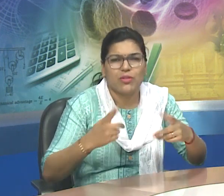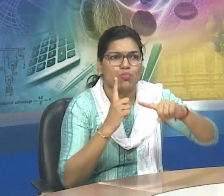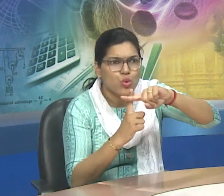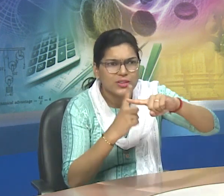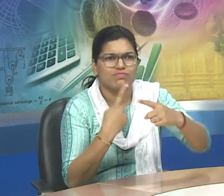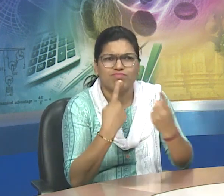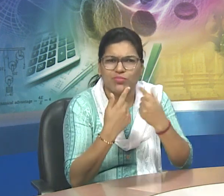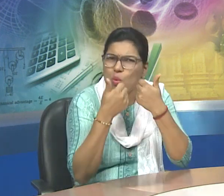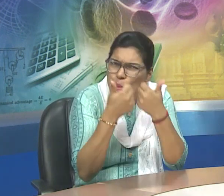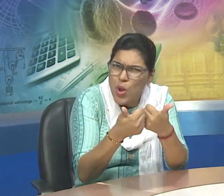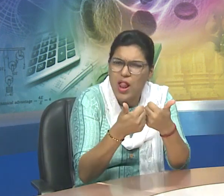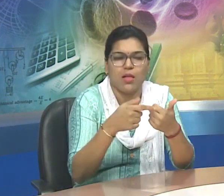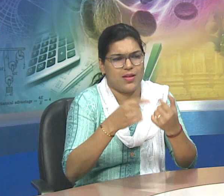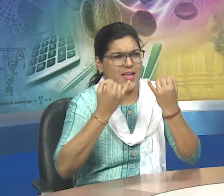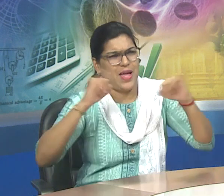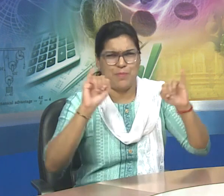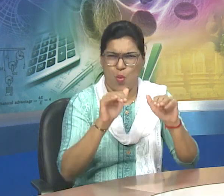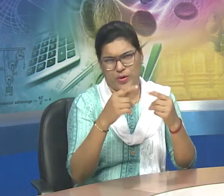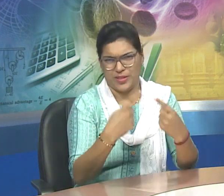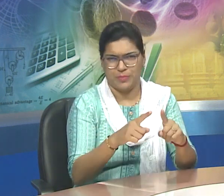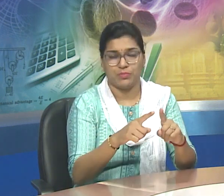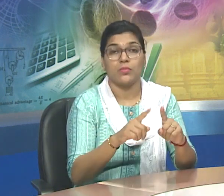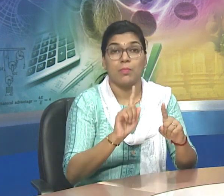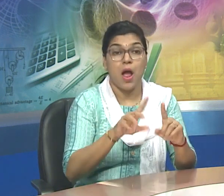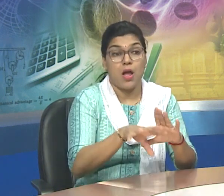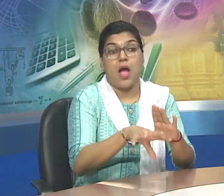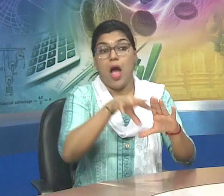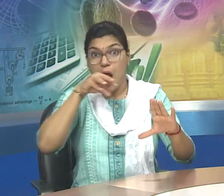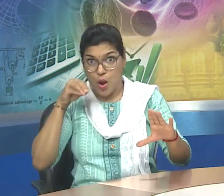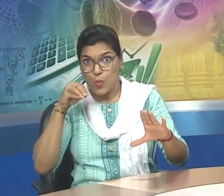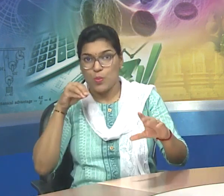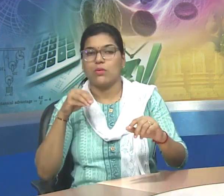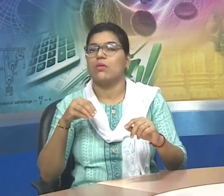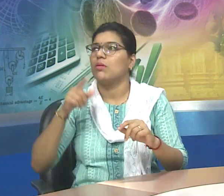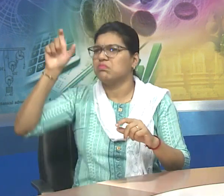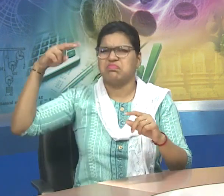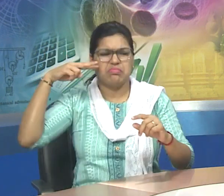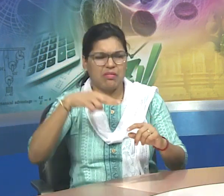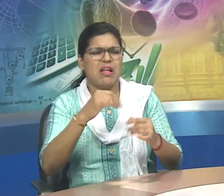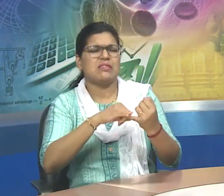आप कोई भी कानून कह सकते हैं जिसके हिसाब से उनका काम सुचारू रूप से चलता है।